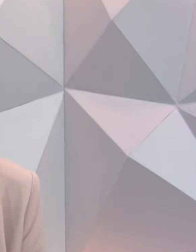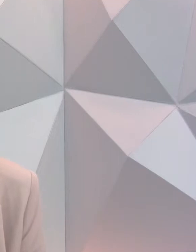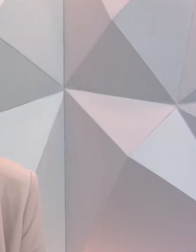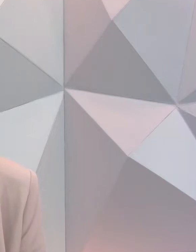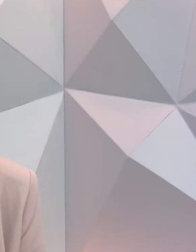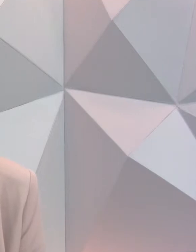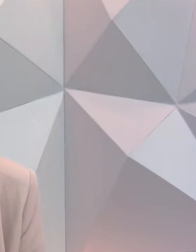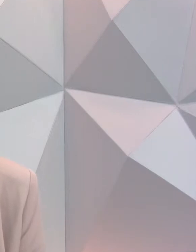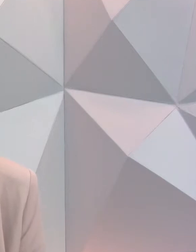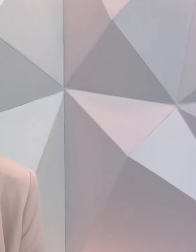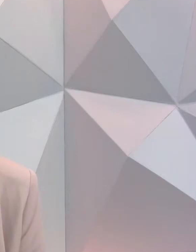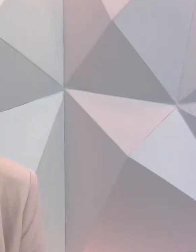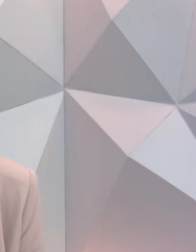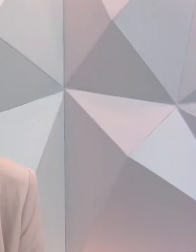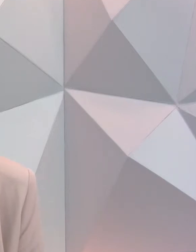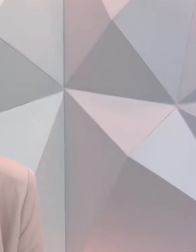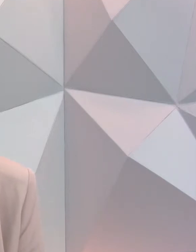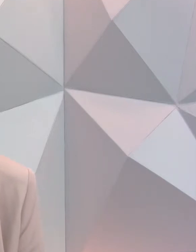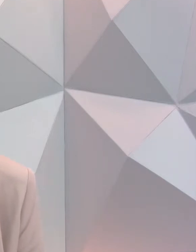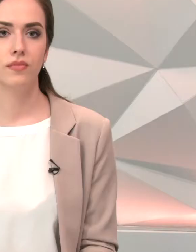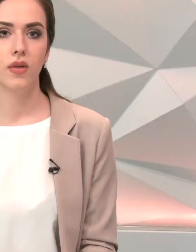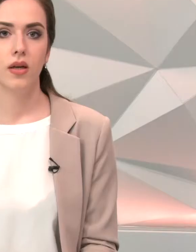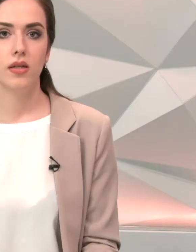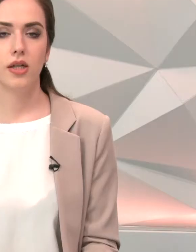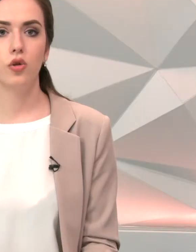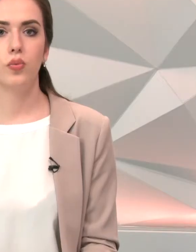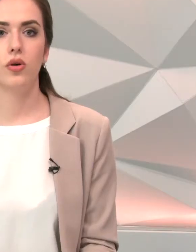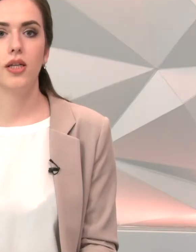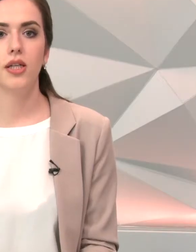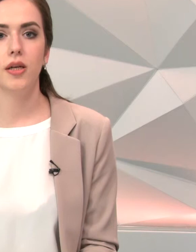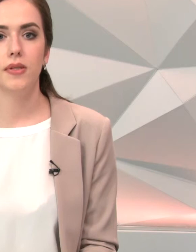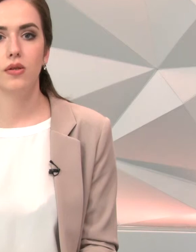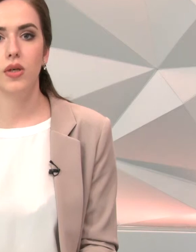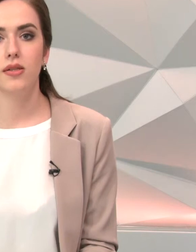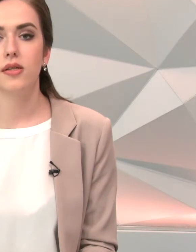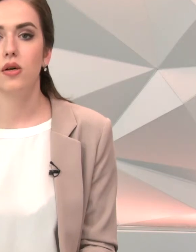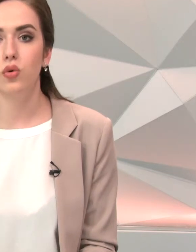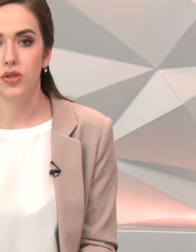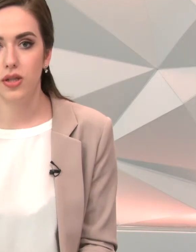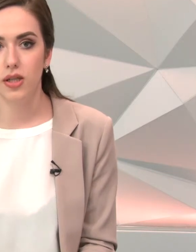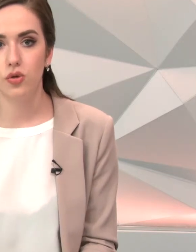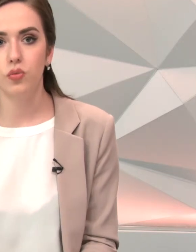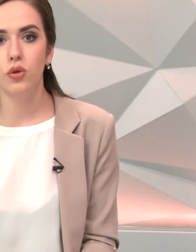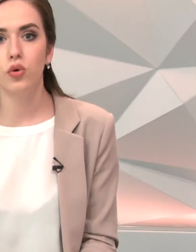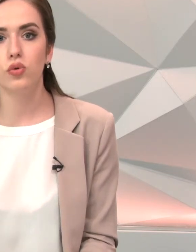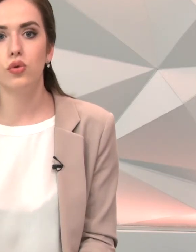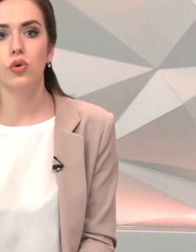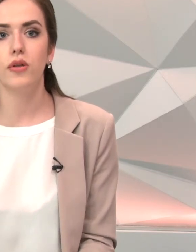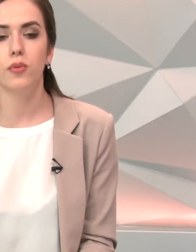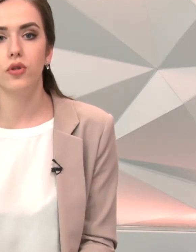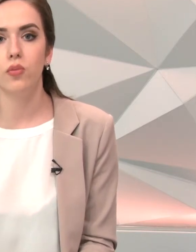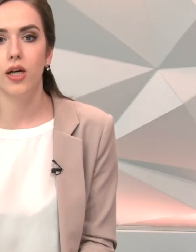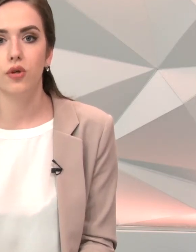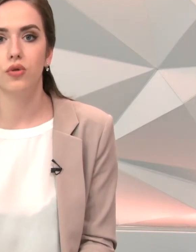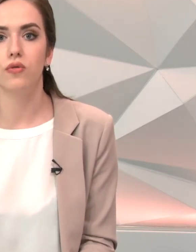COVID отримали понад 2300 криворіжців. Загалом по Україні епідситуація загострилась. У